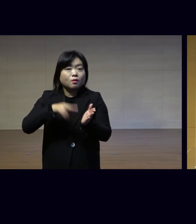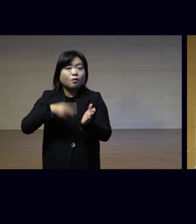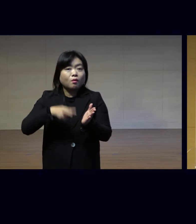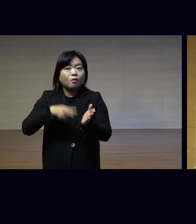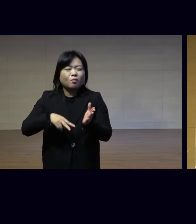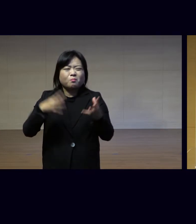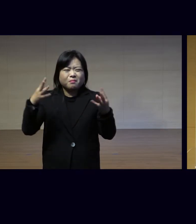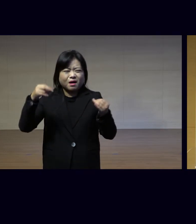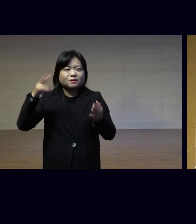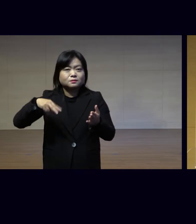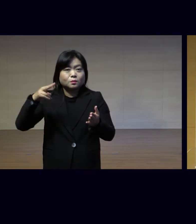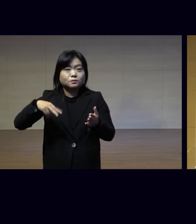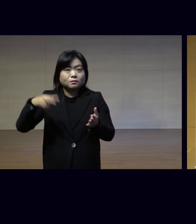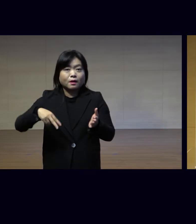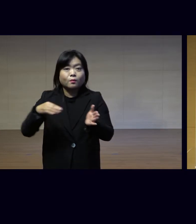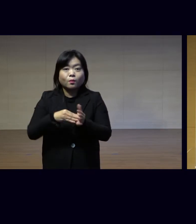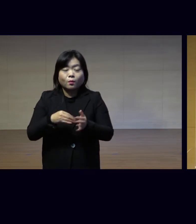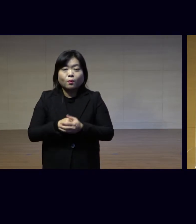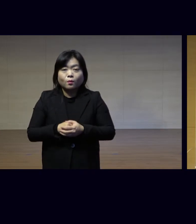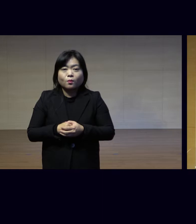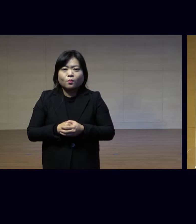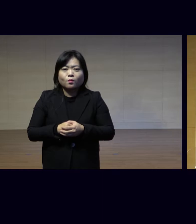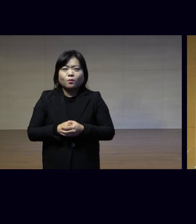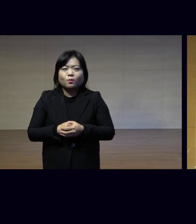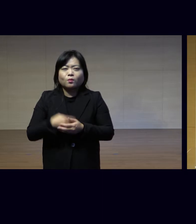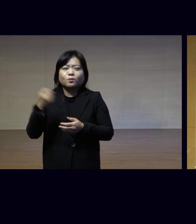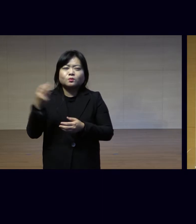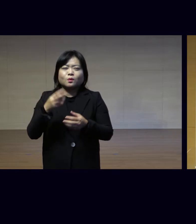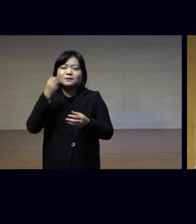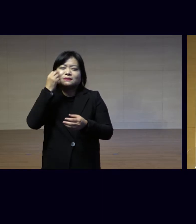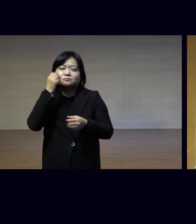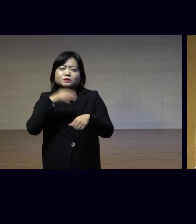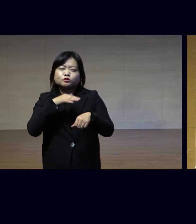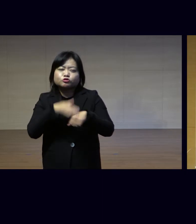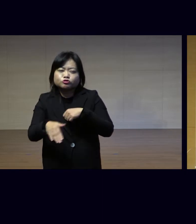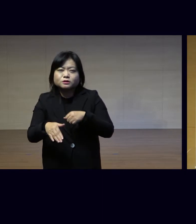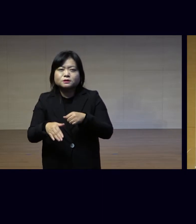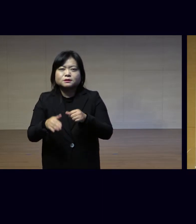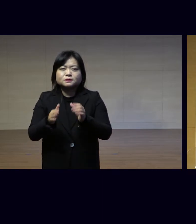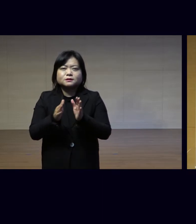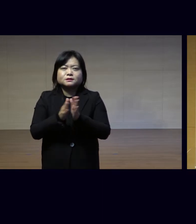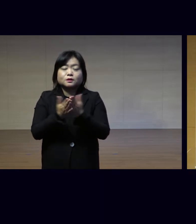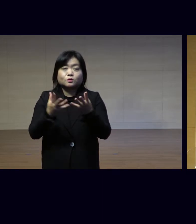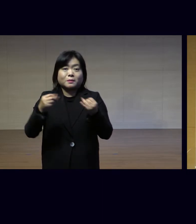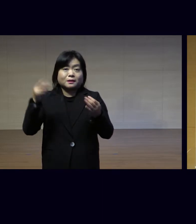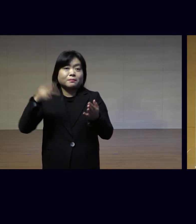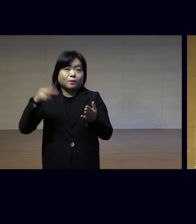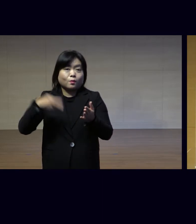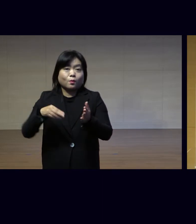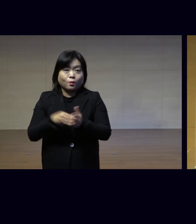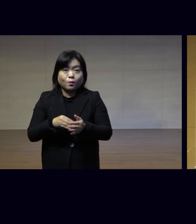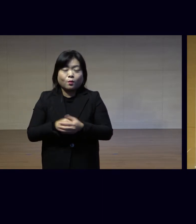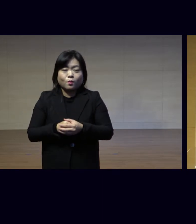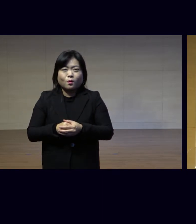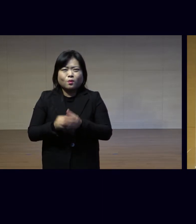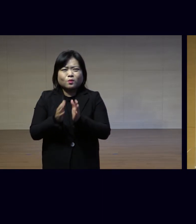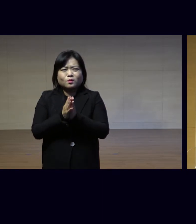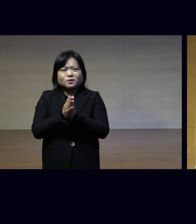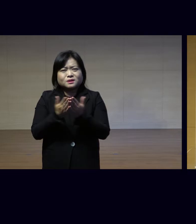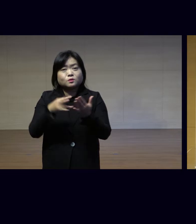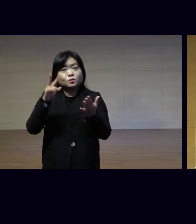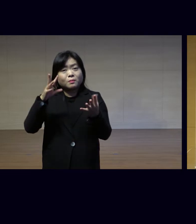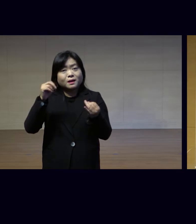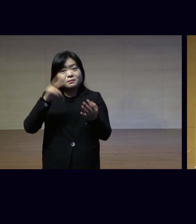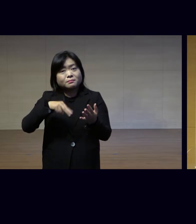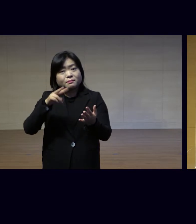물론 많이 했고요. 그래서 그다음에 이제 그런 신비주의 책도 굉장히 많이 봤고, 그리고 책도 많이